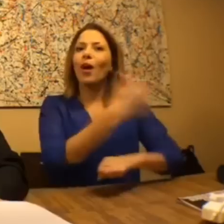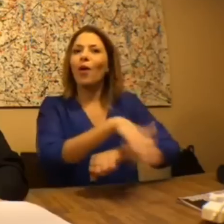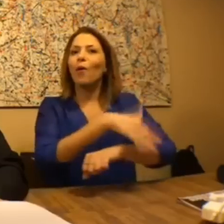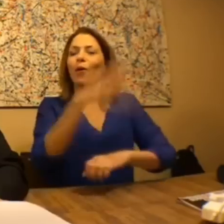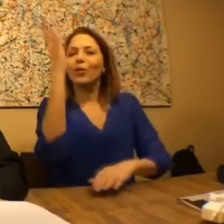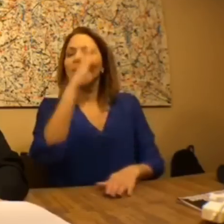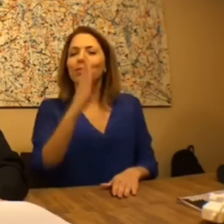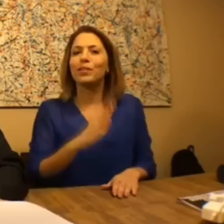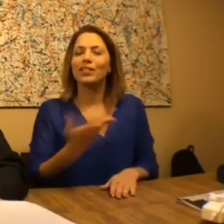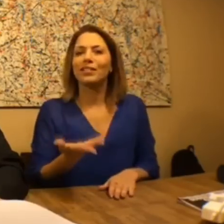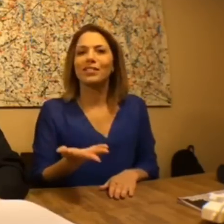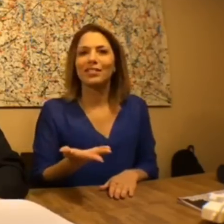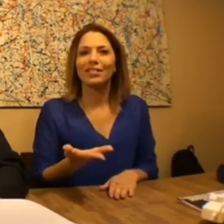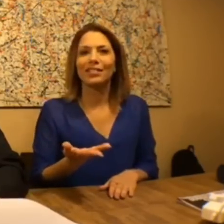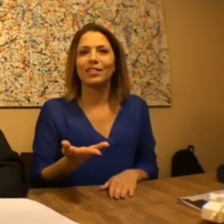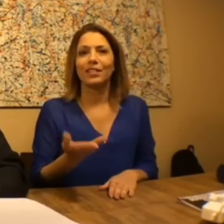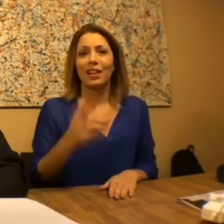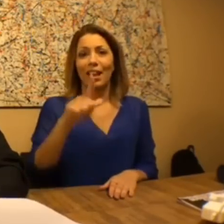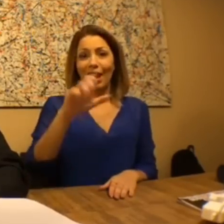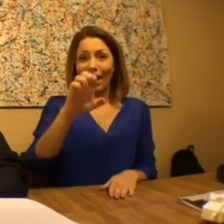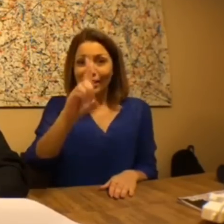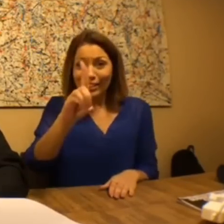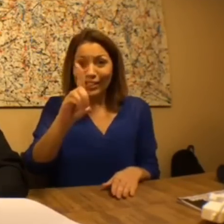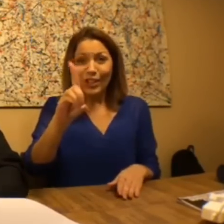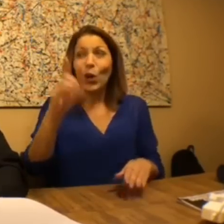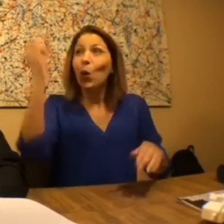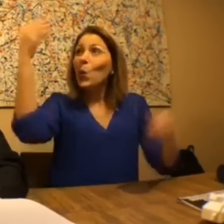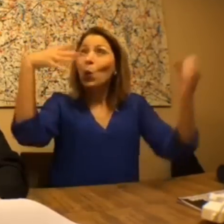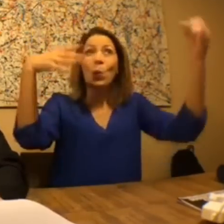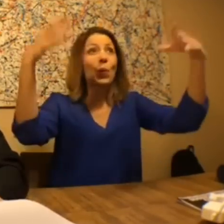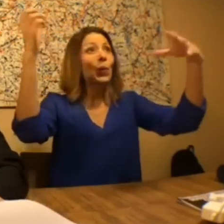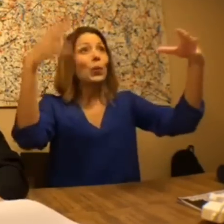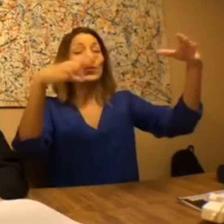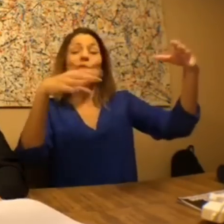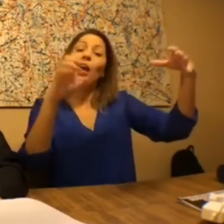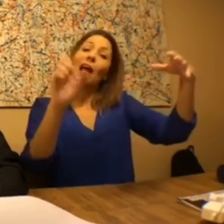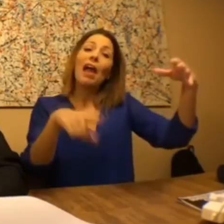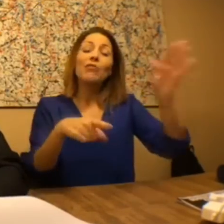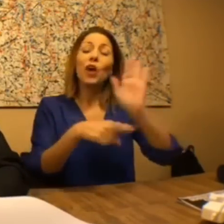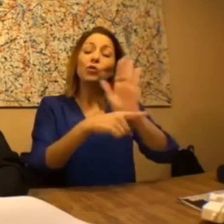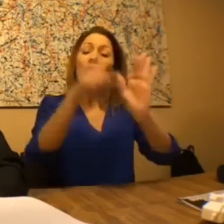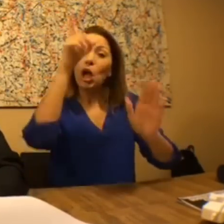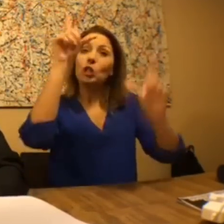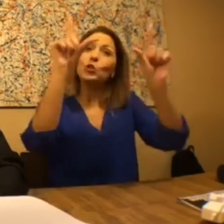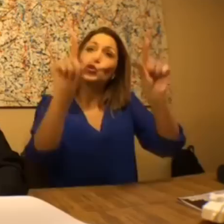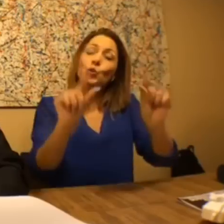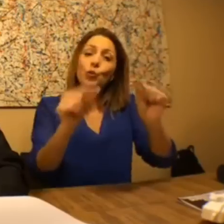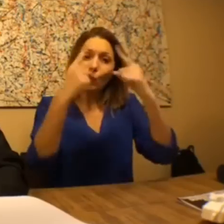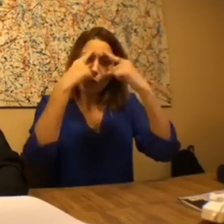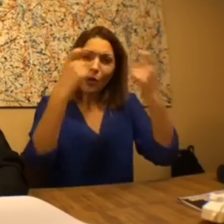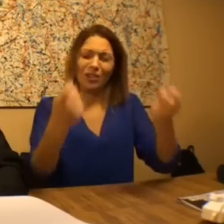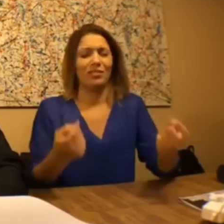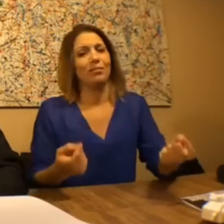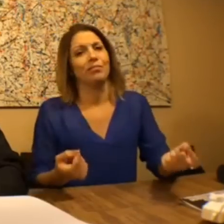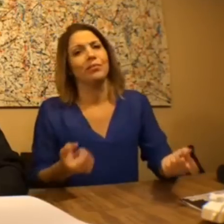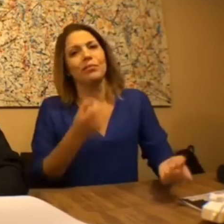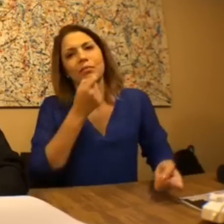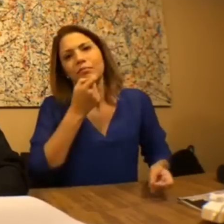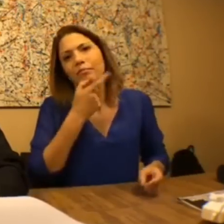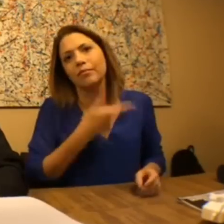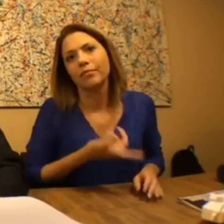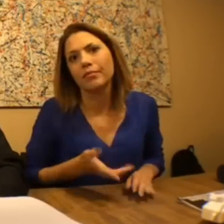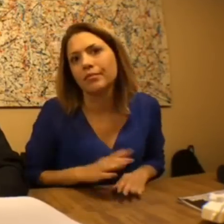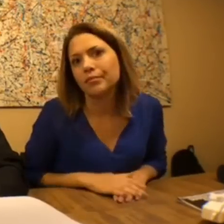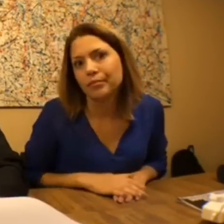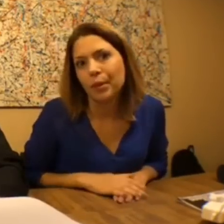iluminação LED nas ruas das cidades para diminuir a violência. Tá ok? Parece que durante o dia no